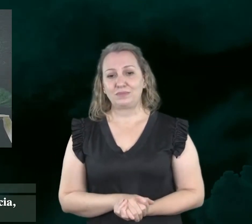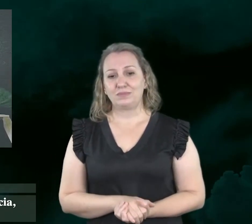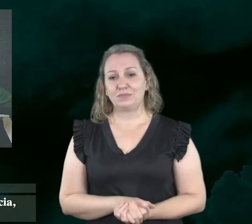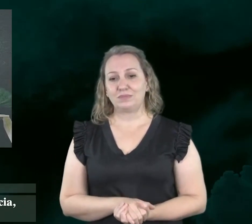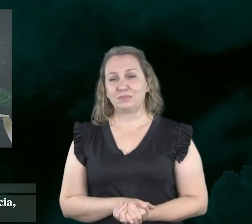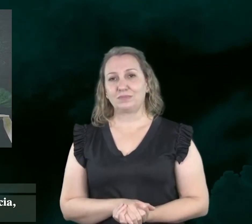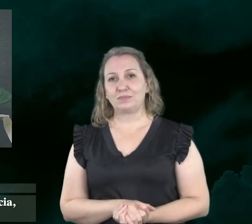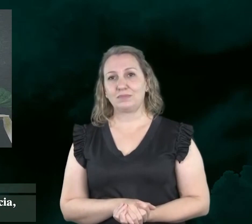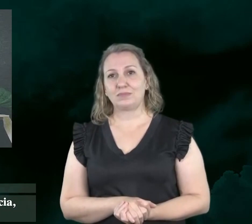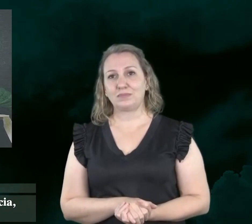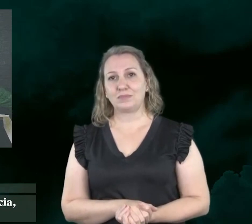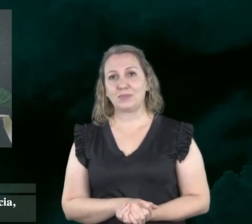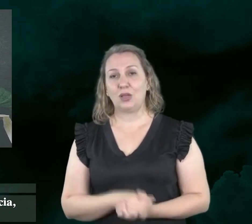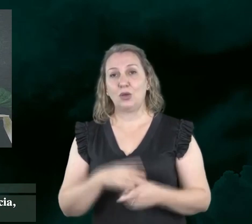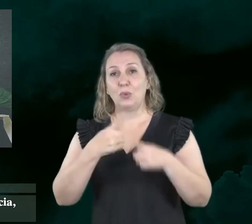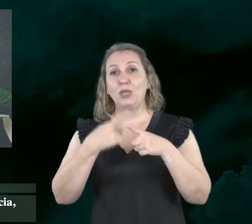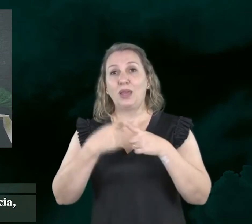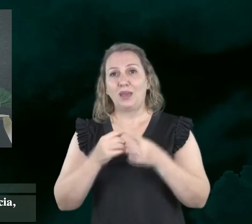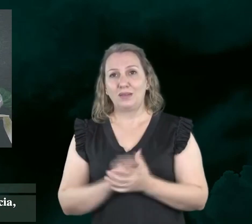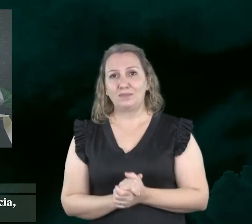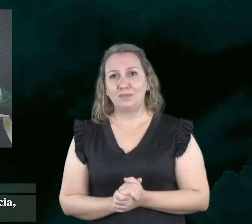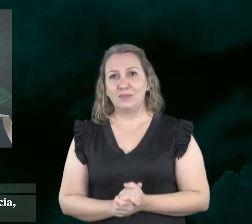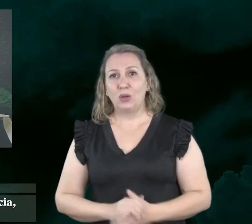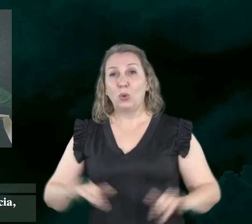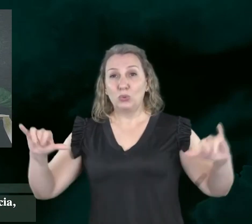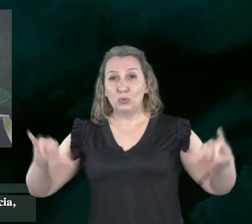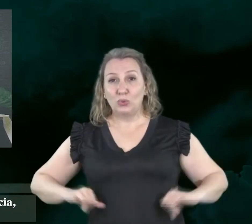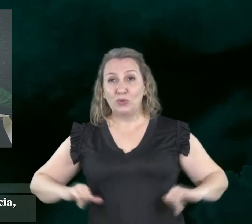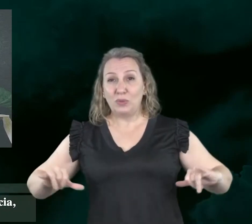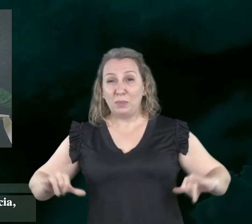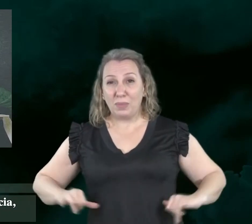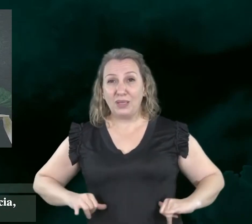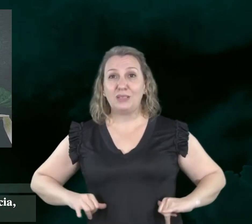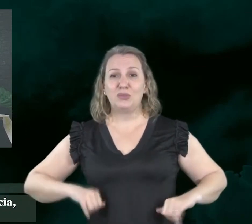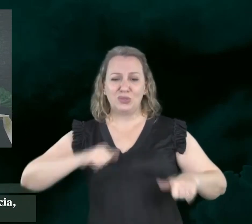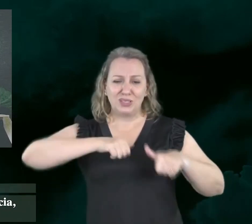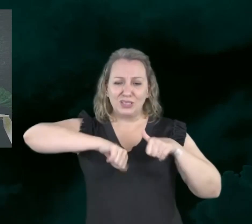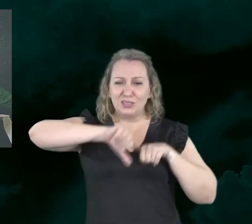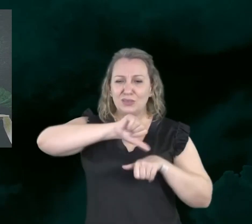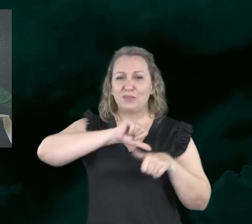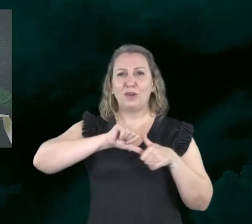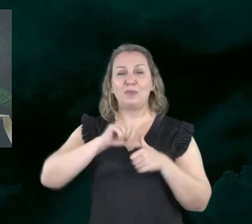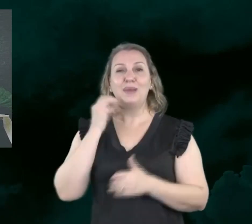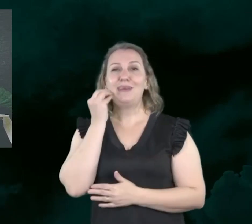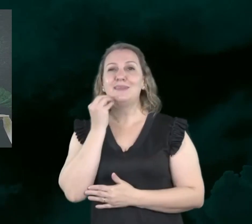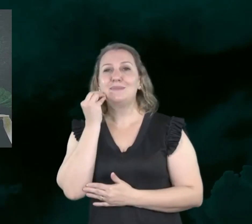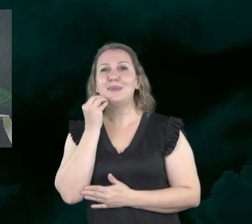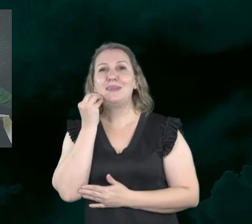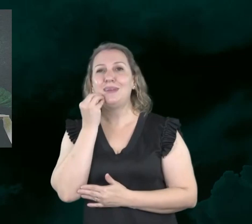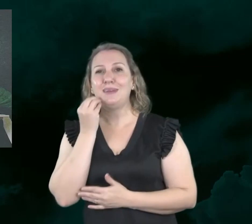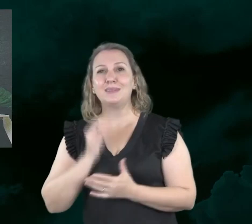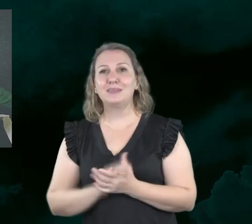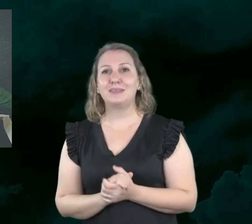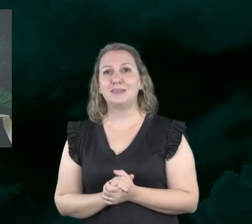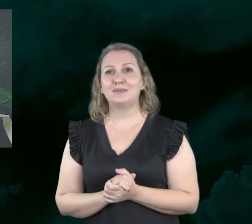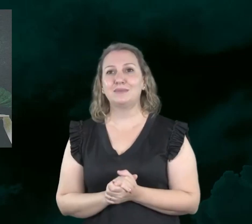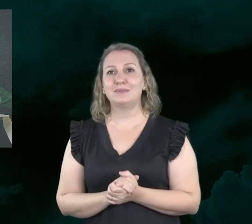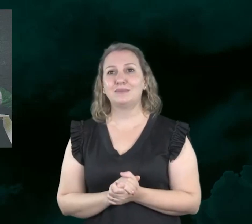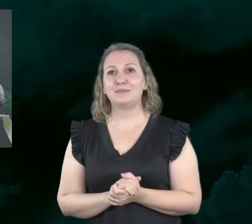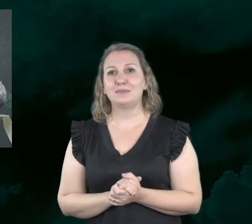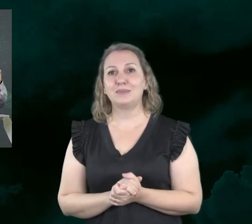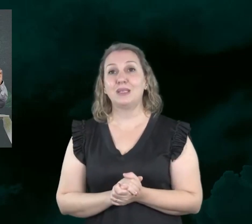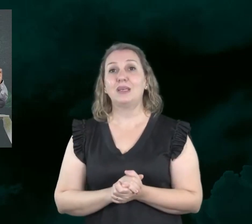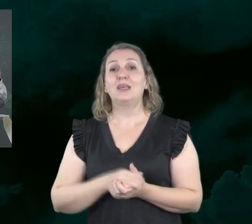aí, tem um slide aí. Essa palavra experiência é dokime. E essa palavra dokime é